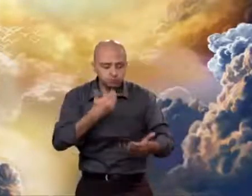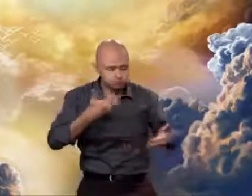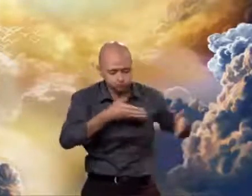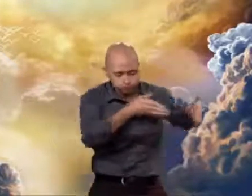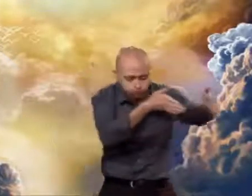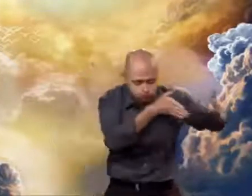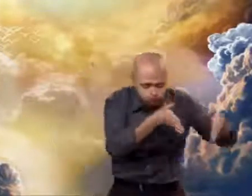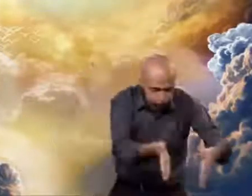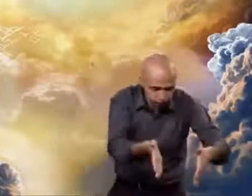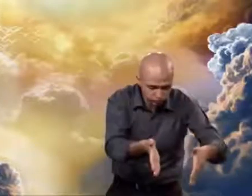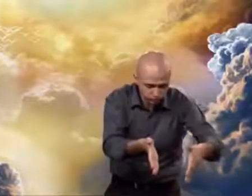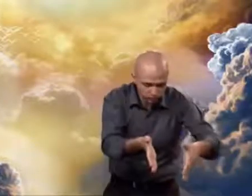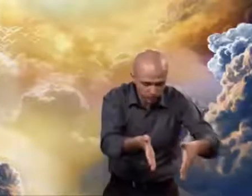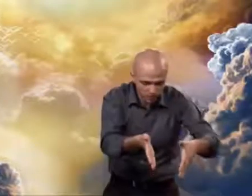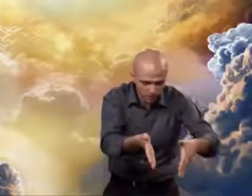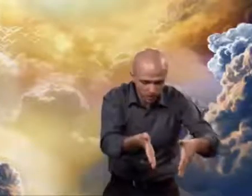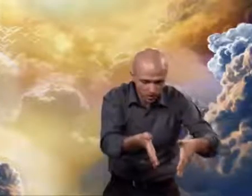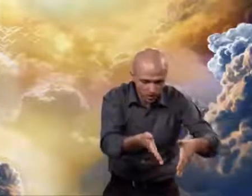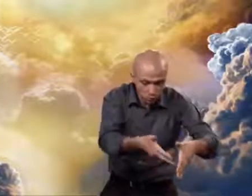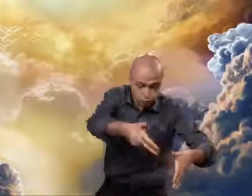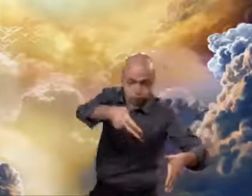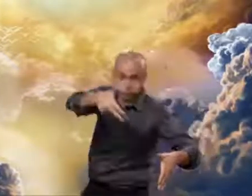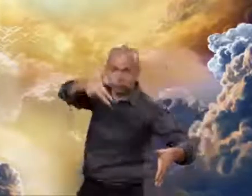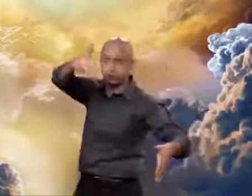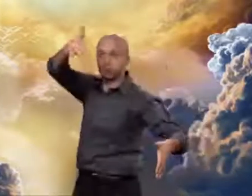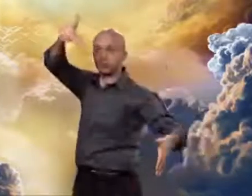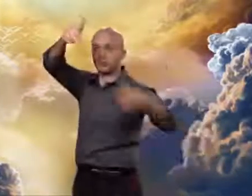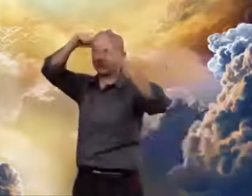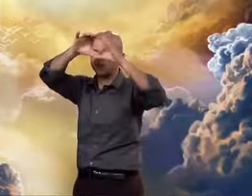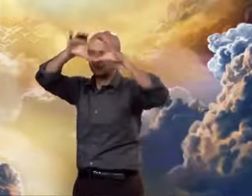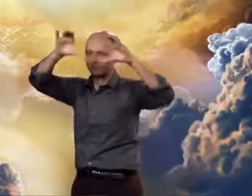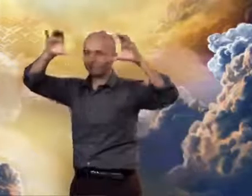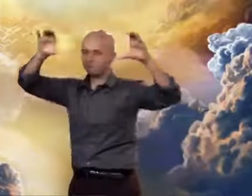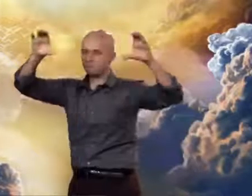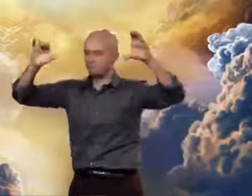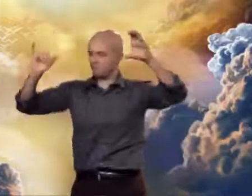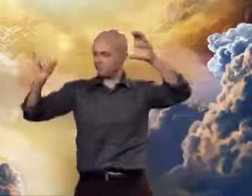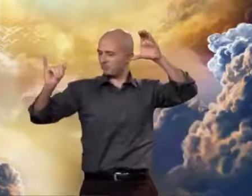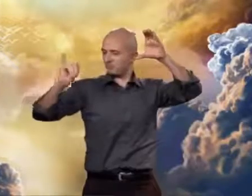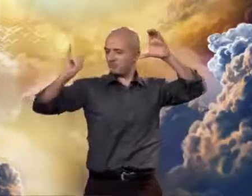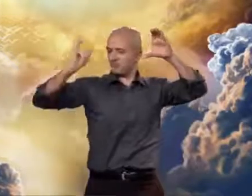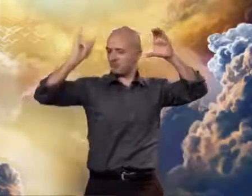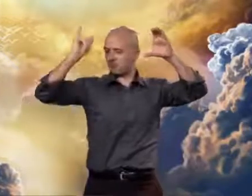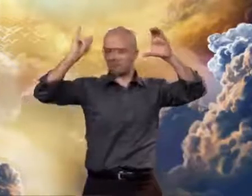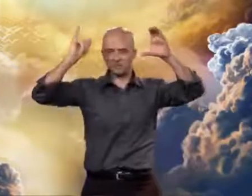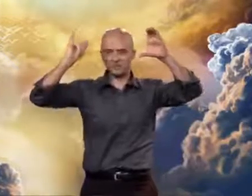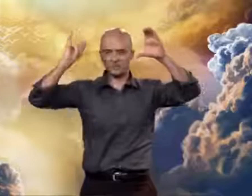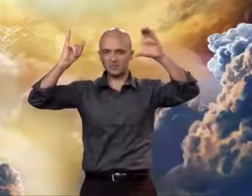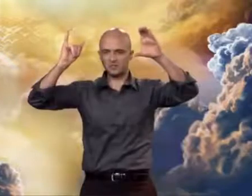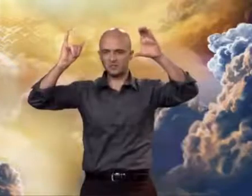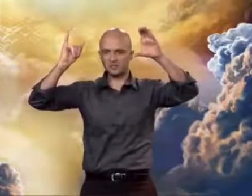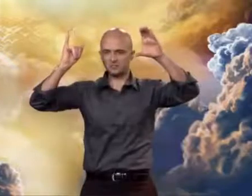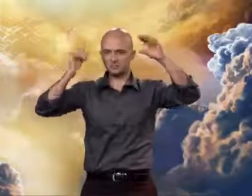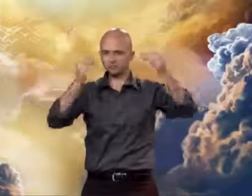auxílio satânico, os magos do faraó puderam imitar o milagre de Deus. Paulo afirma que a segunda vinda do Senhor seria antecedida